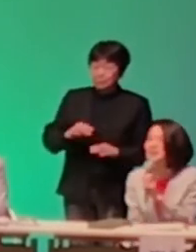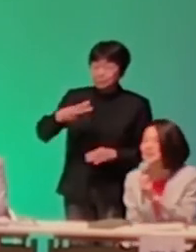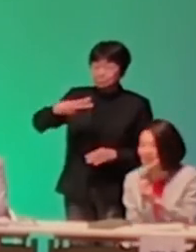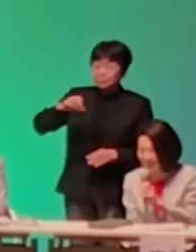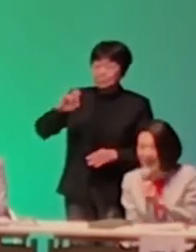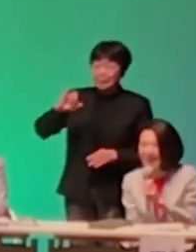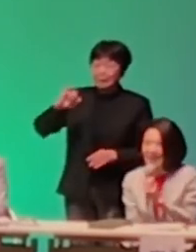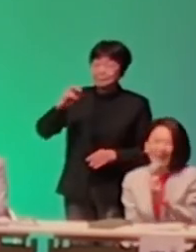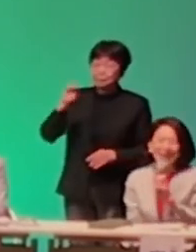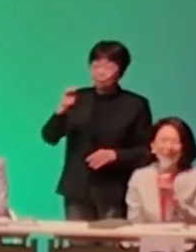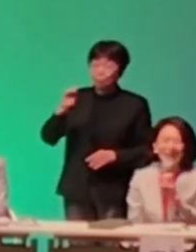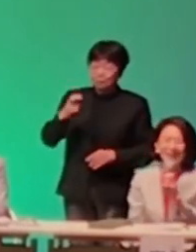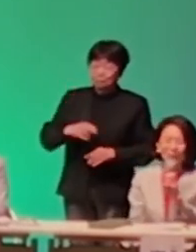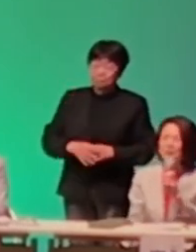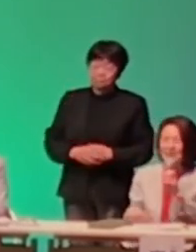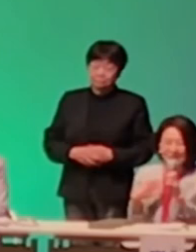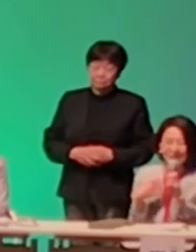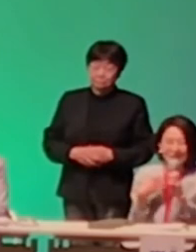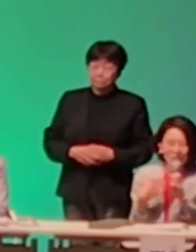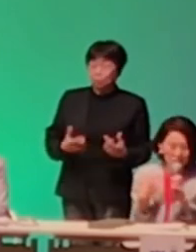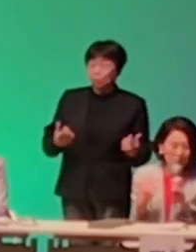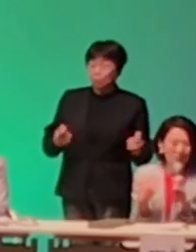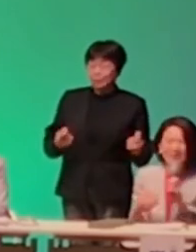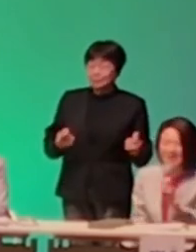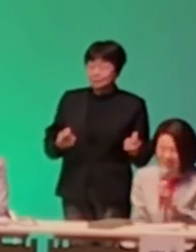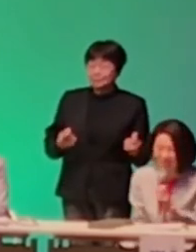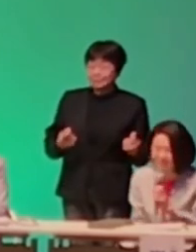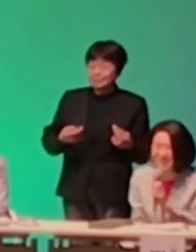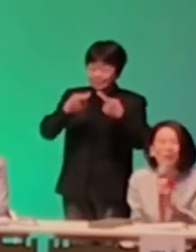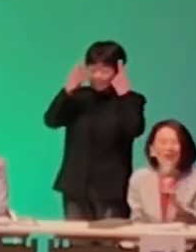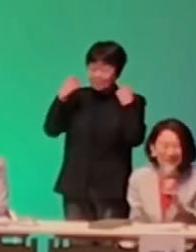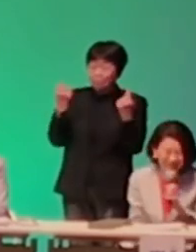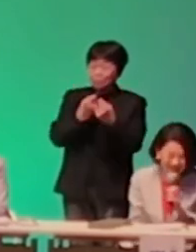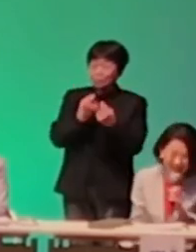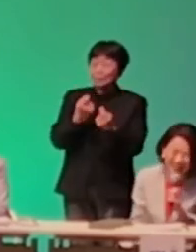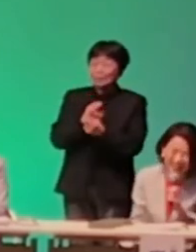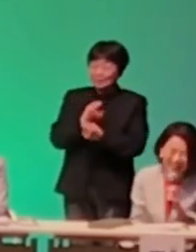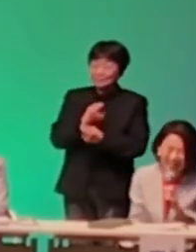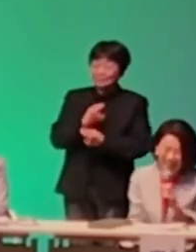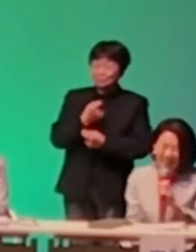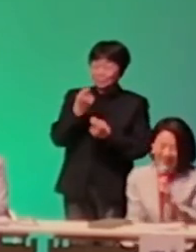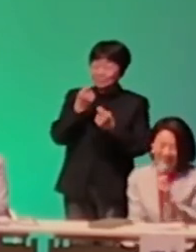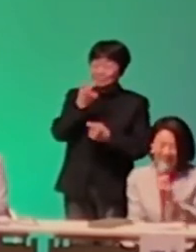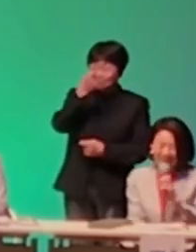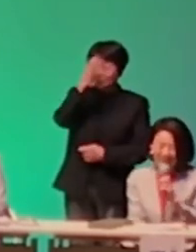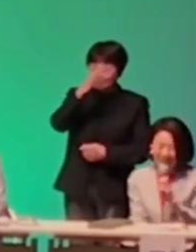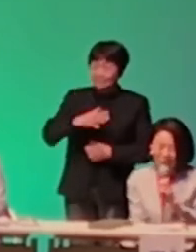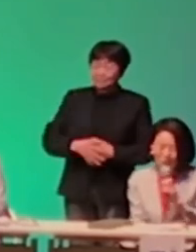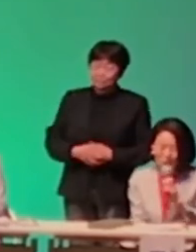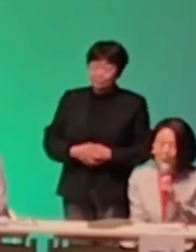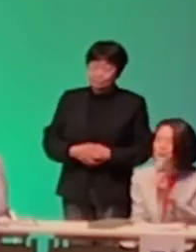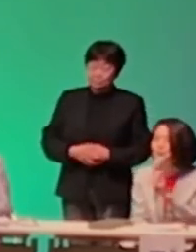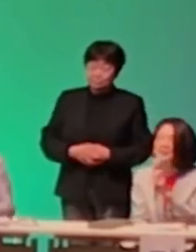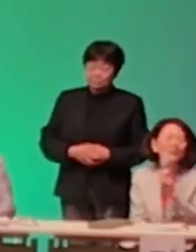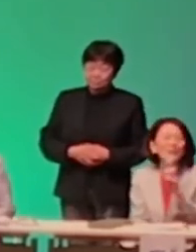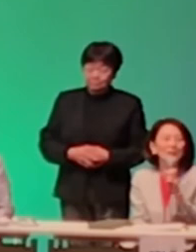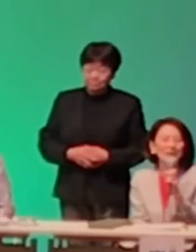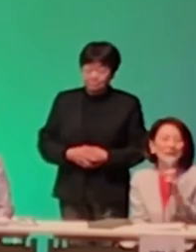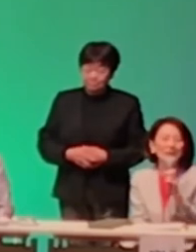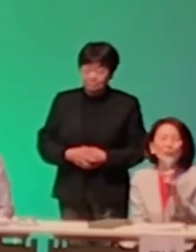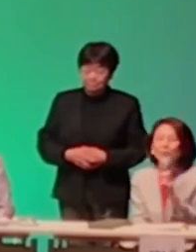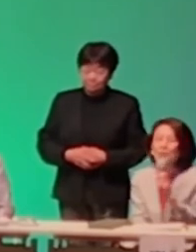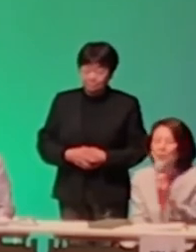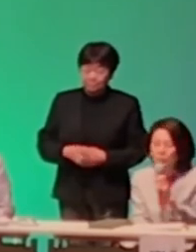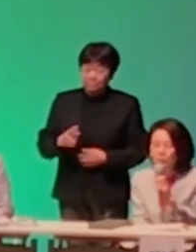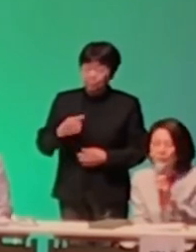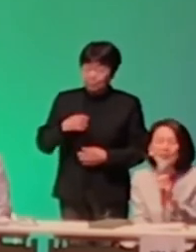も属しているんですが、同じどちらも正しいので皆さんご安心ください。で私が、この克服するために